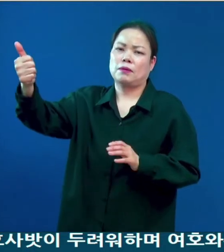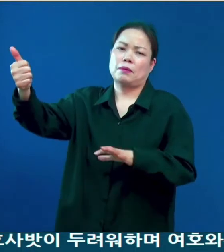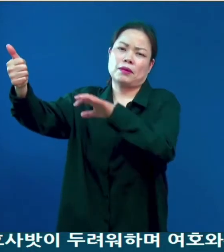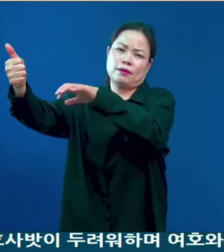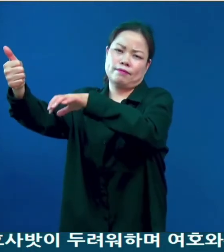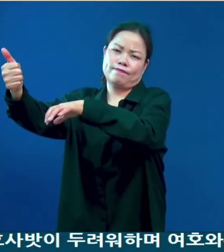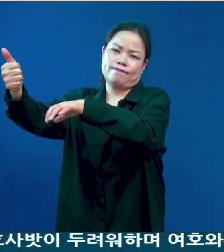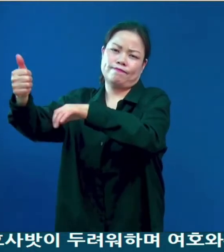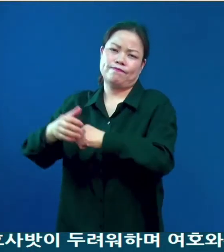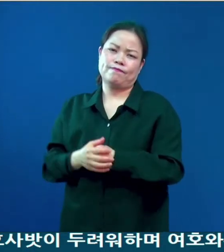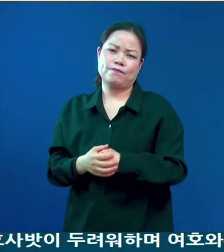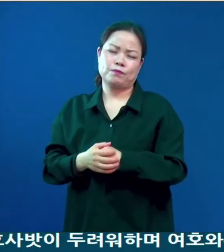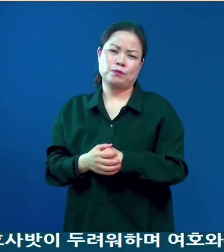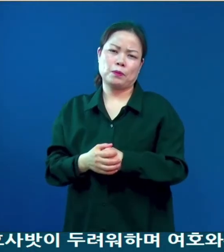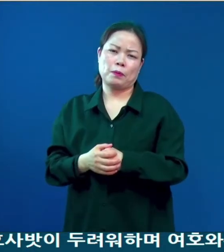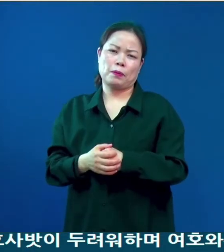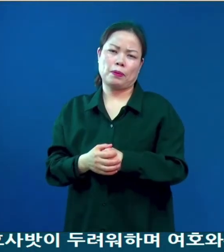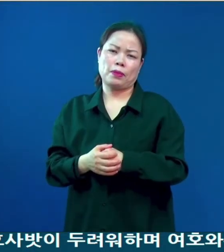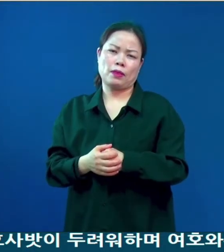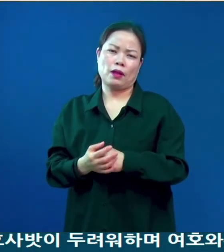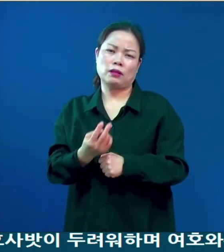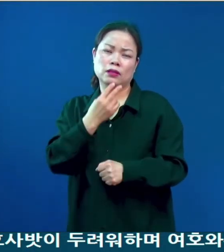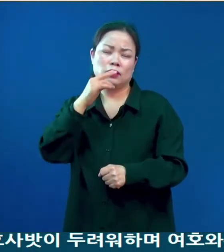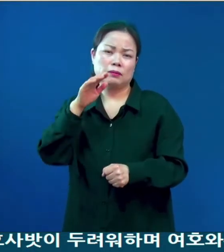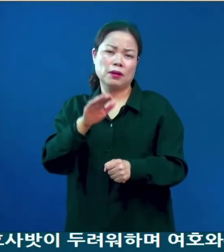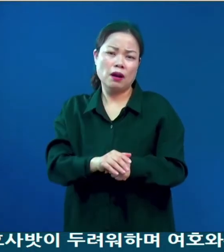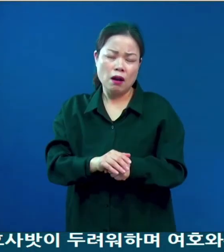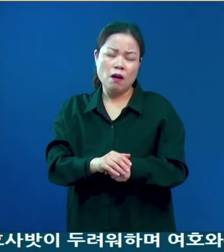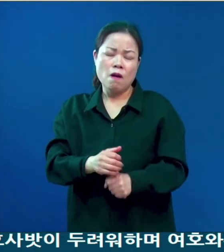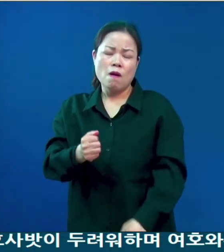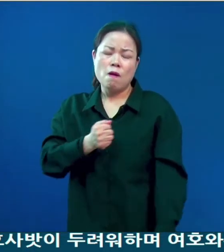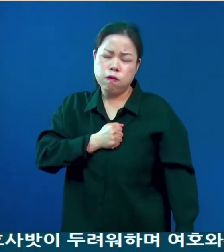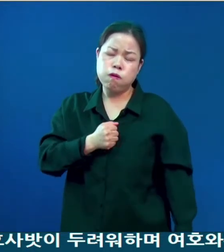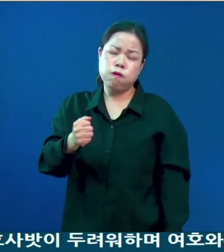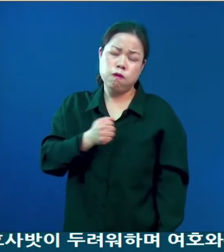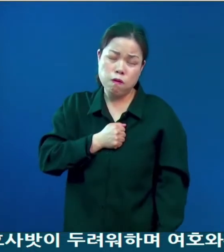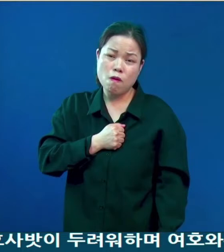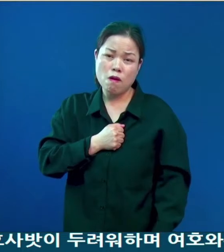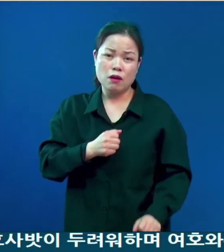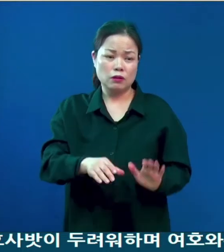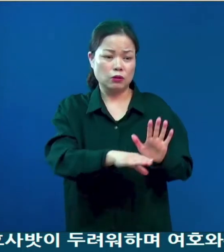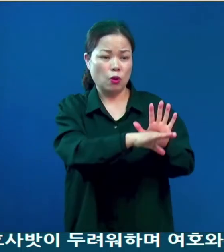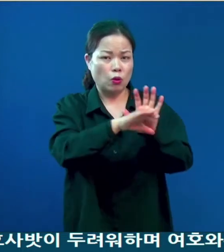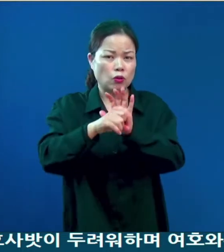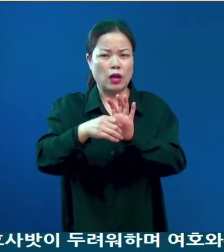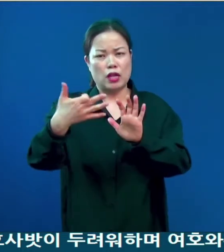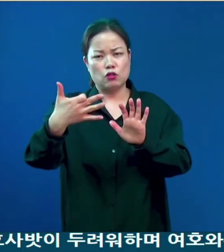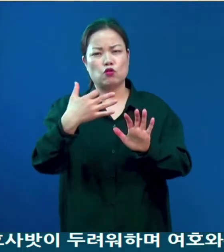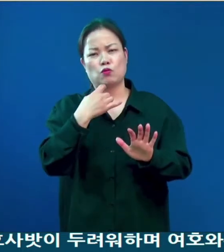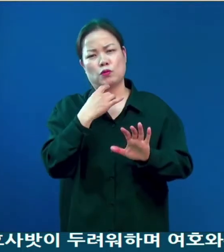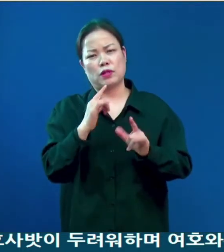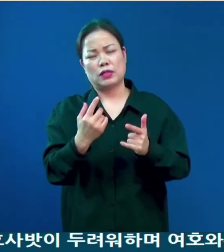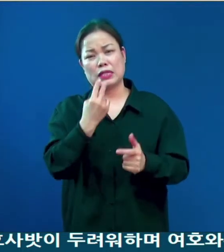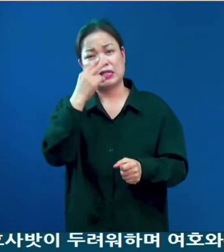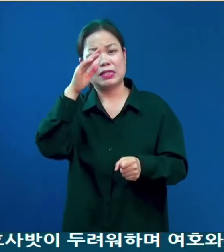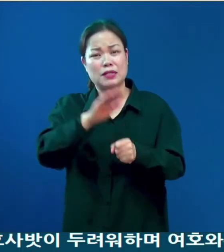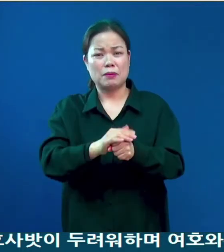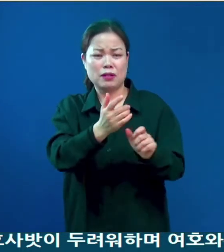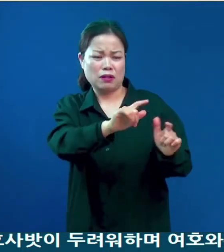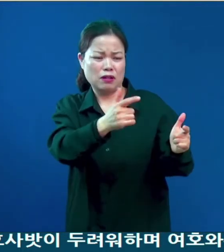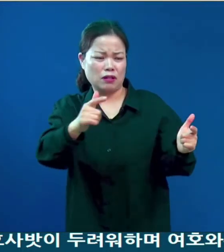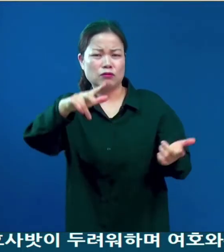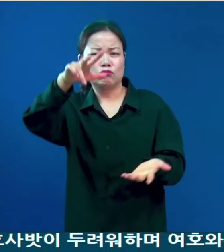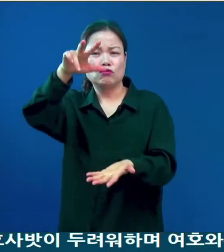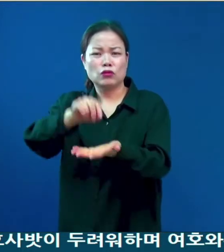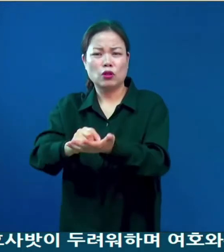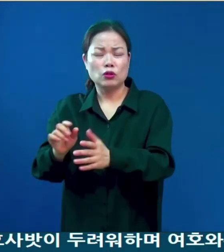것이죠. 참 기가 막히고 막막하고 답답한 코로나19뿐만 아니라 정말 기가 막힌 여러 가지